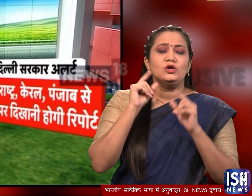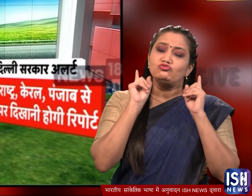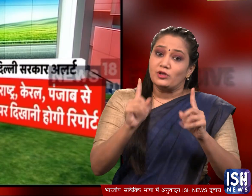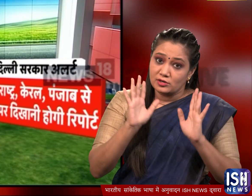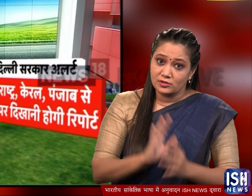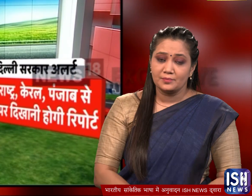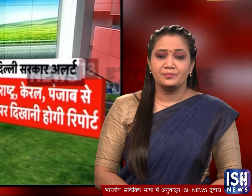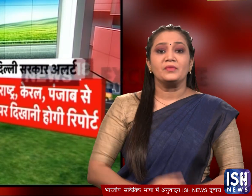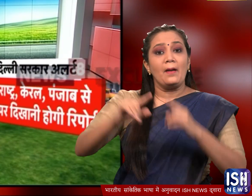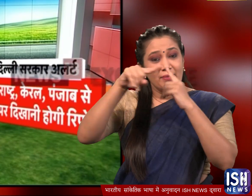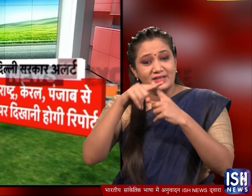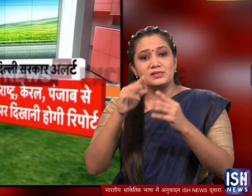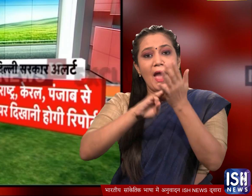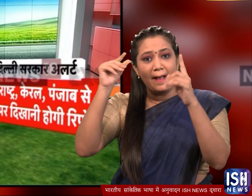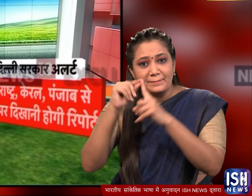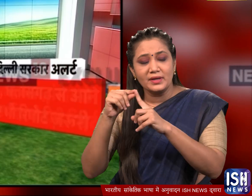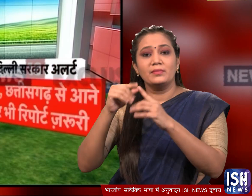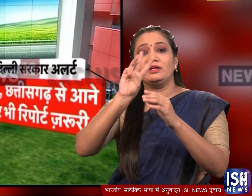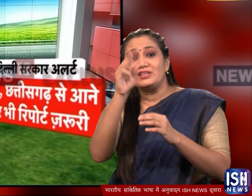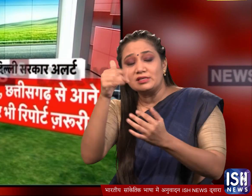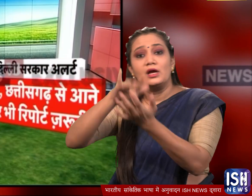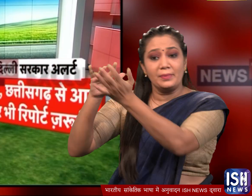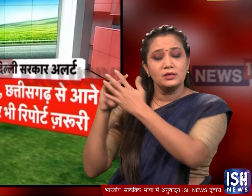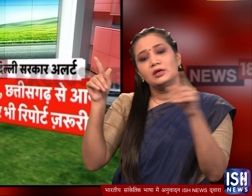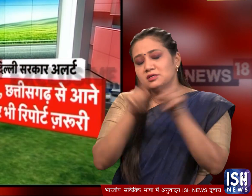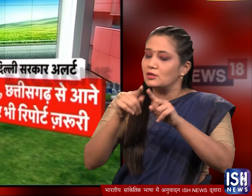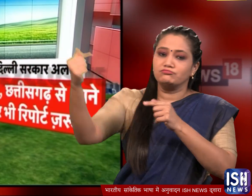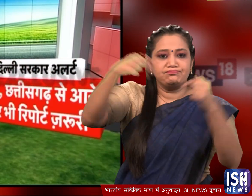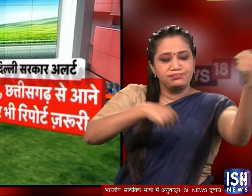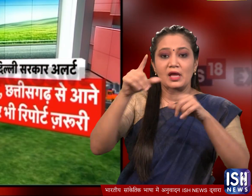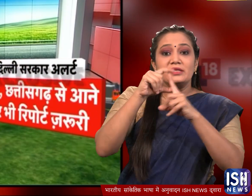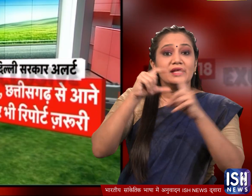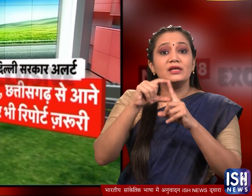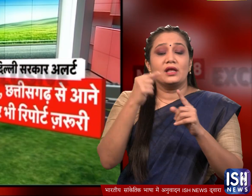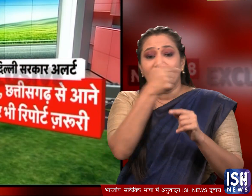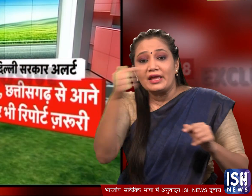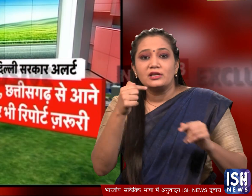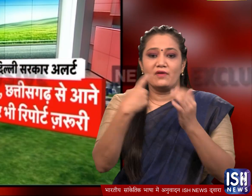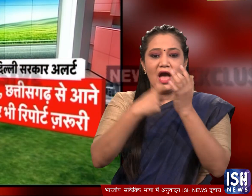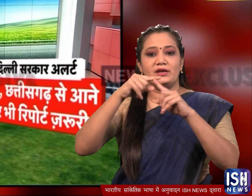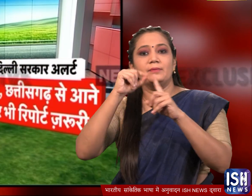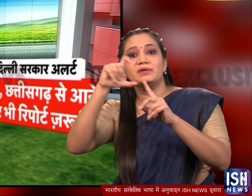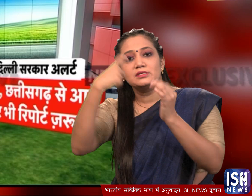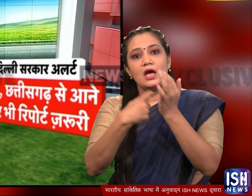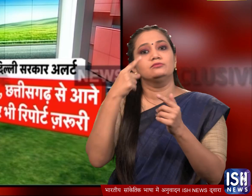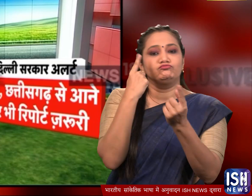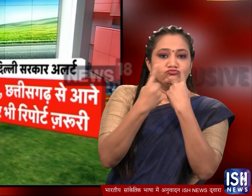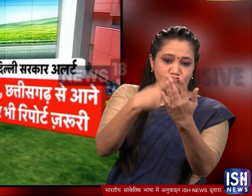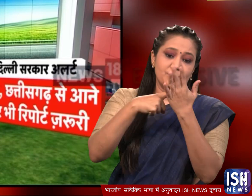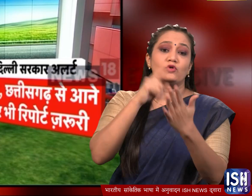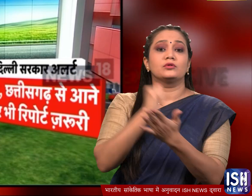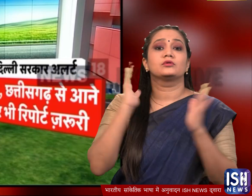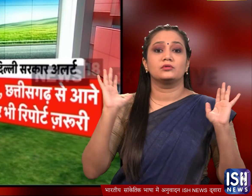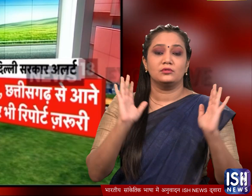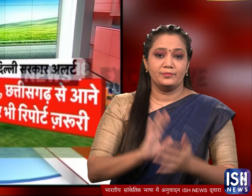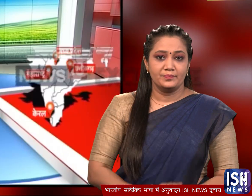आने वालों पर सख्ती बरती जाएगी। इनके अलावा मध्य प्रदेश और छत्तीसगढ़ से दिल्ली आने वाले लोगों को भी अपनी नेगेटिव RT-PCR टेस्ट रिपोर्ट दिखानी होगी।